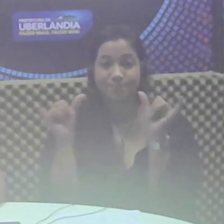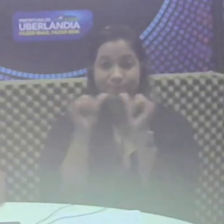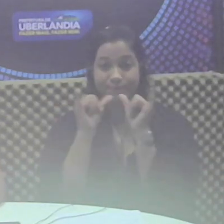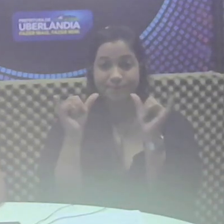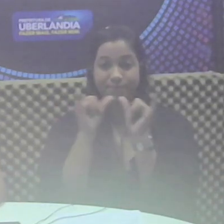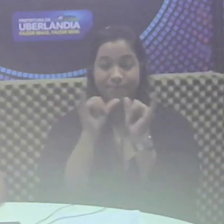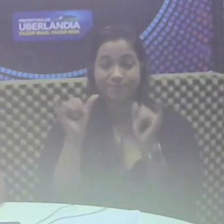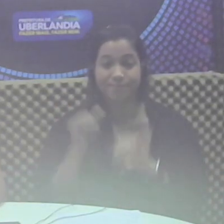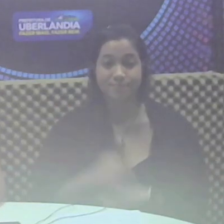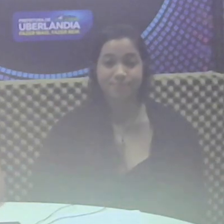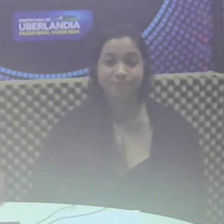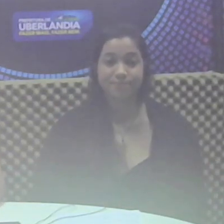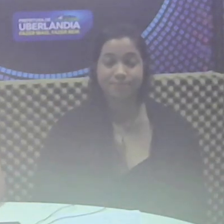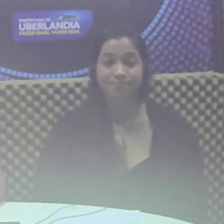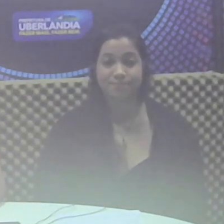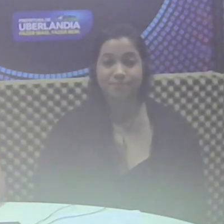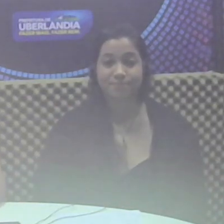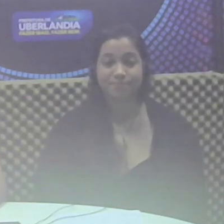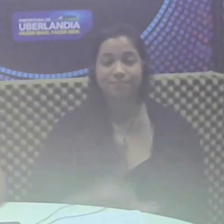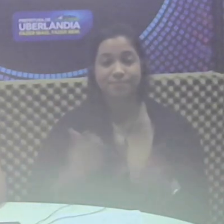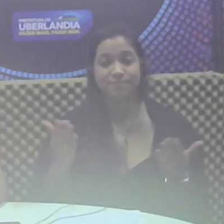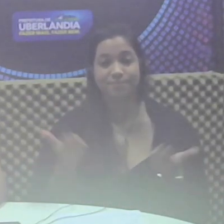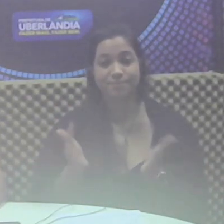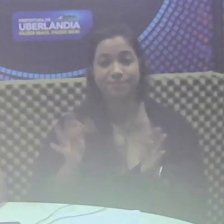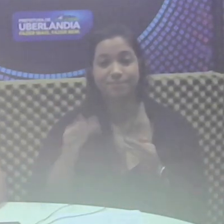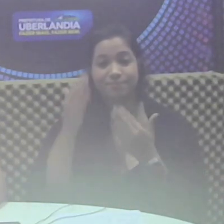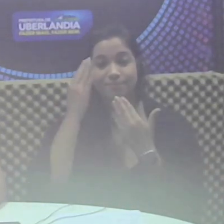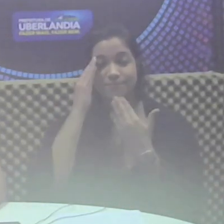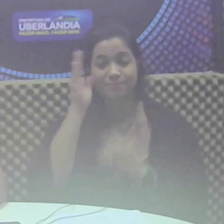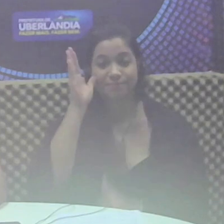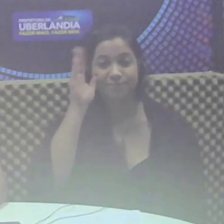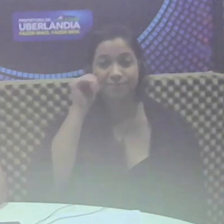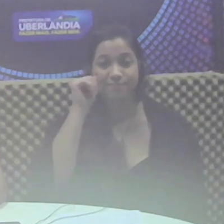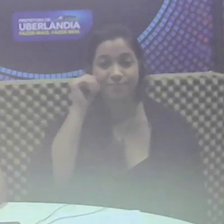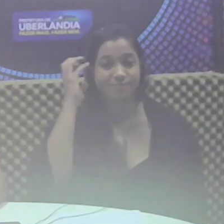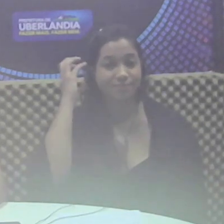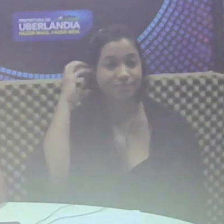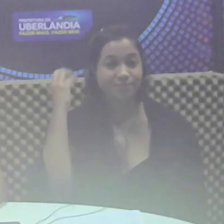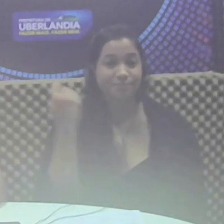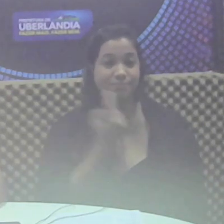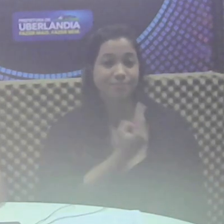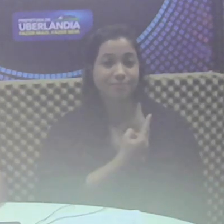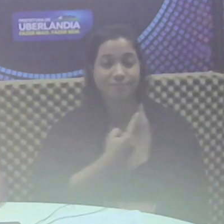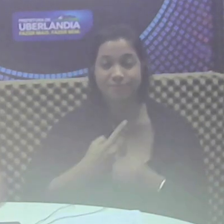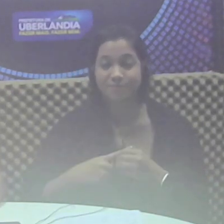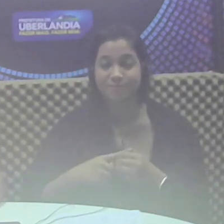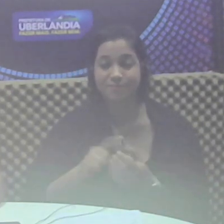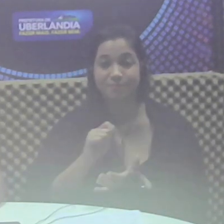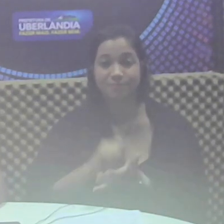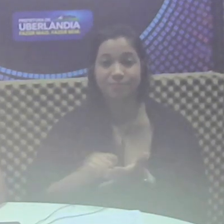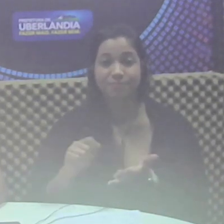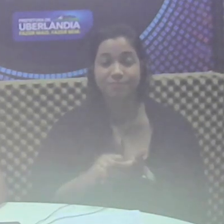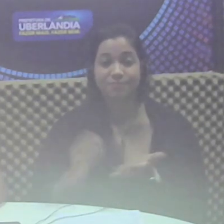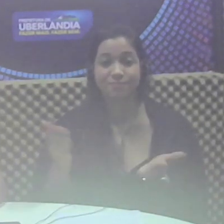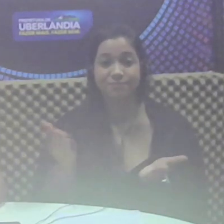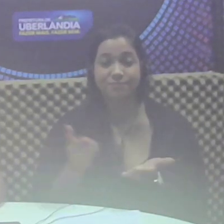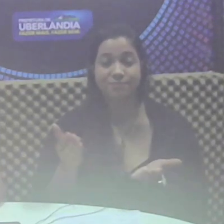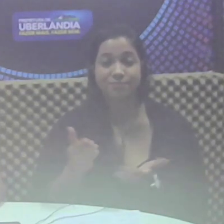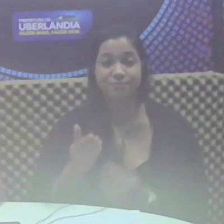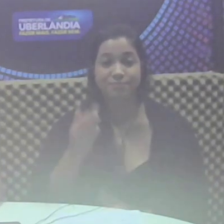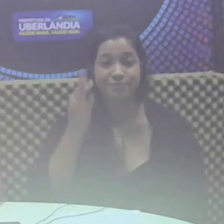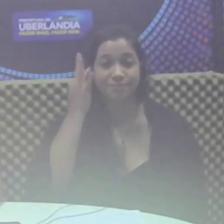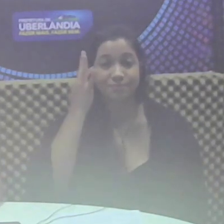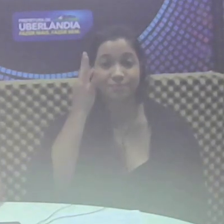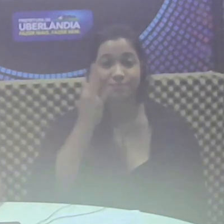notícias. A edição de hoje fica por aqui. Obrigado pela sua audiência. Rádio Nossa Cidade. Jornalista responsável